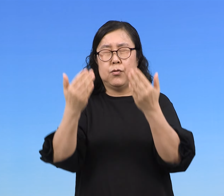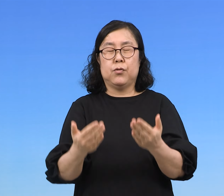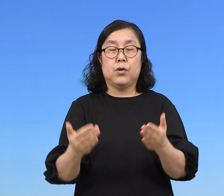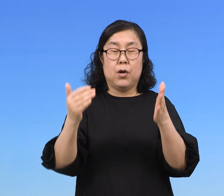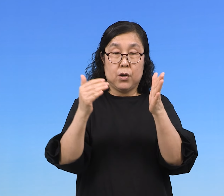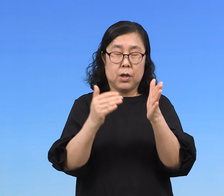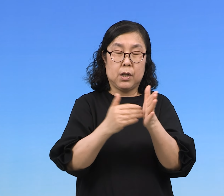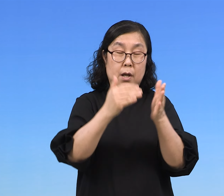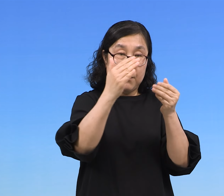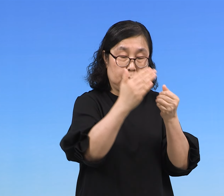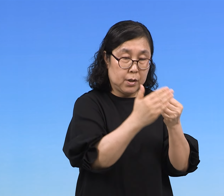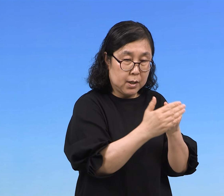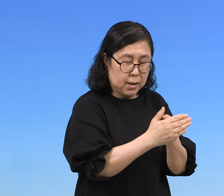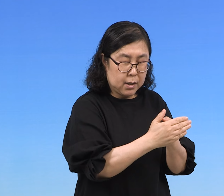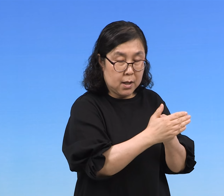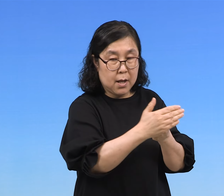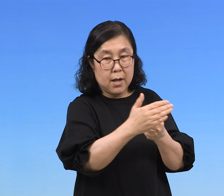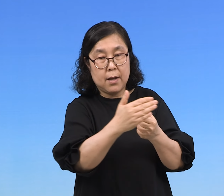알림일세.